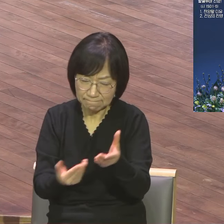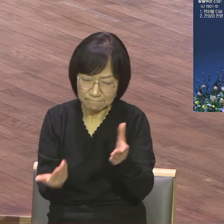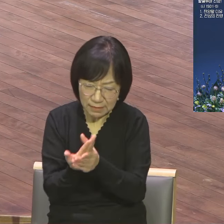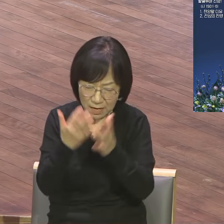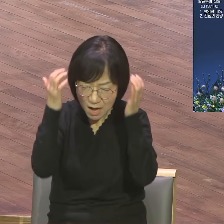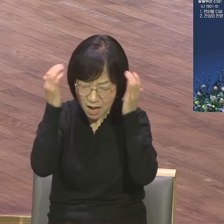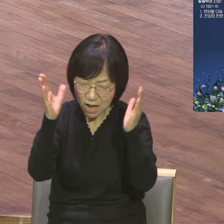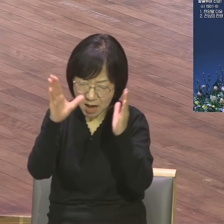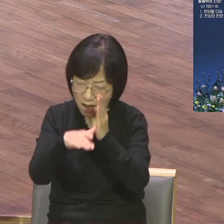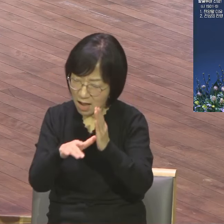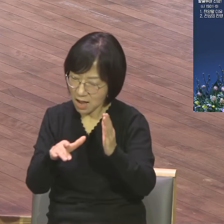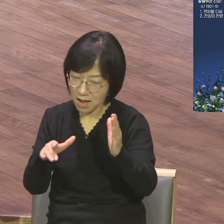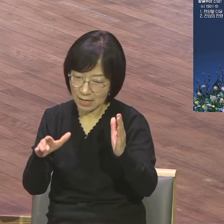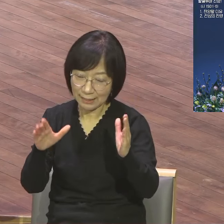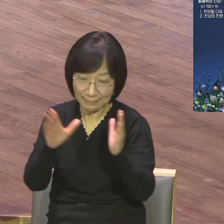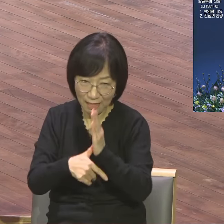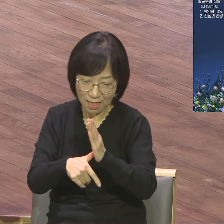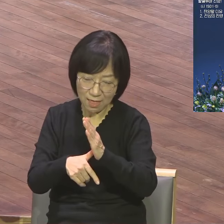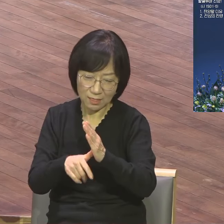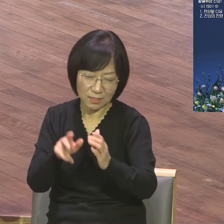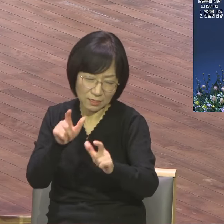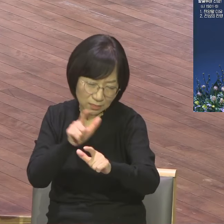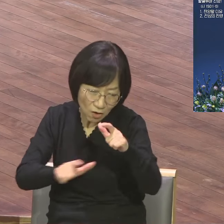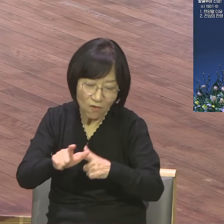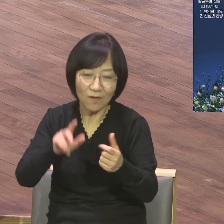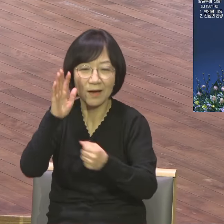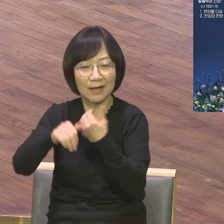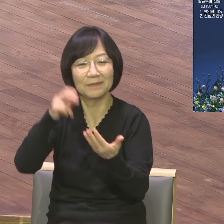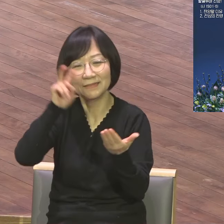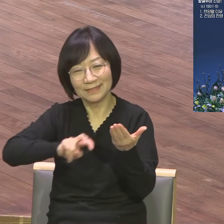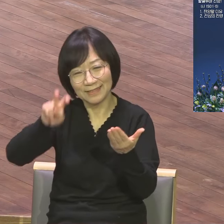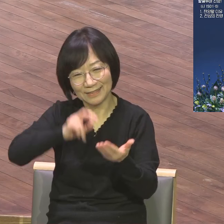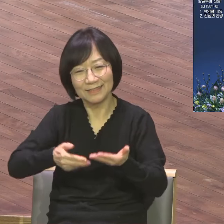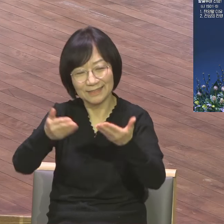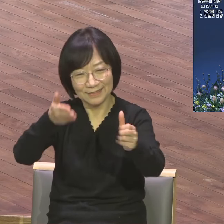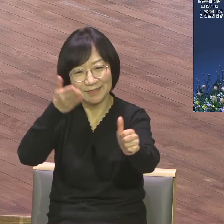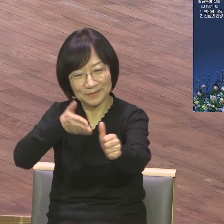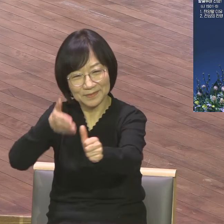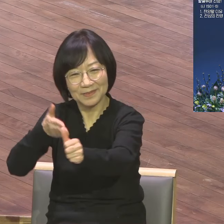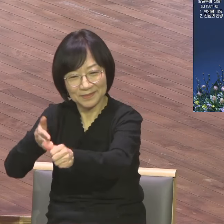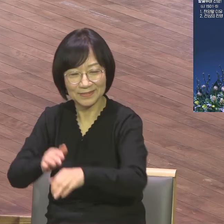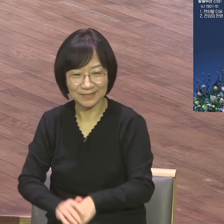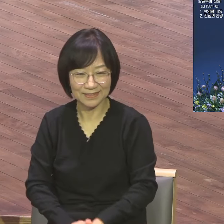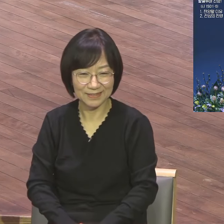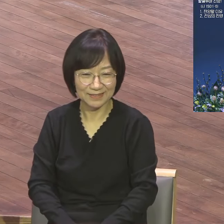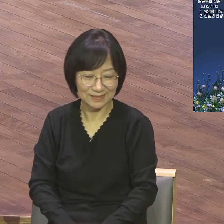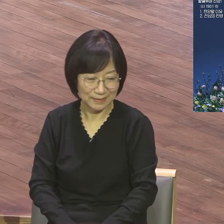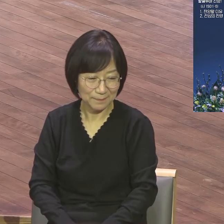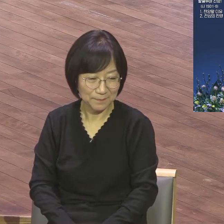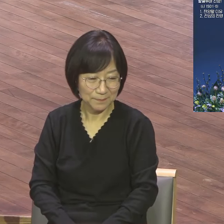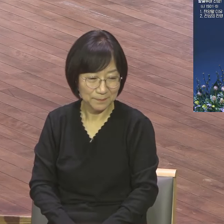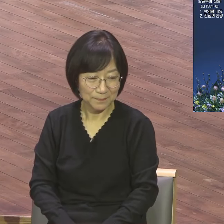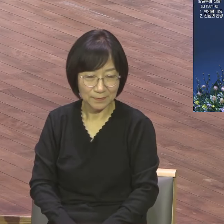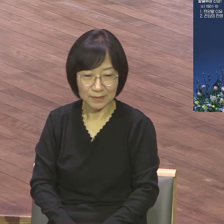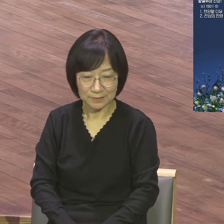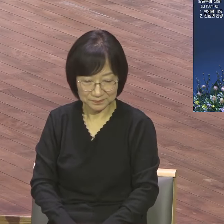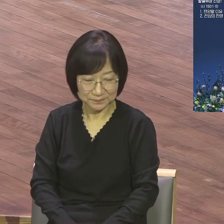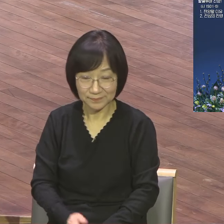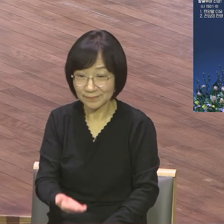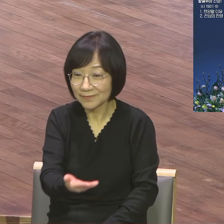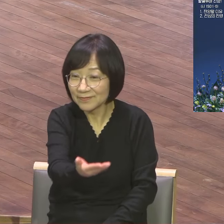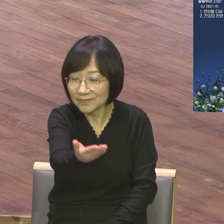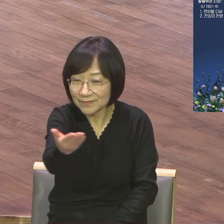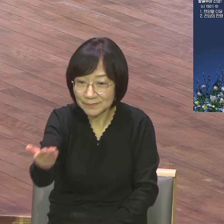찬양하고 이 승리하는 시편 저자들의 고백을 볼 수 있잖아요. 우리의 삶도 이와 같아야 돼요. 영의 모든